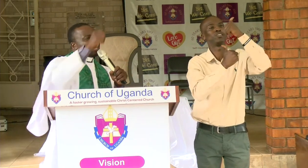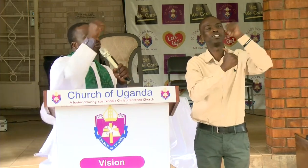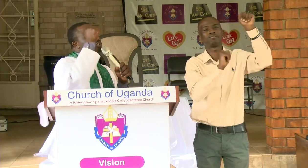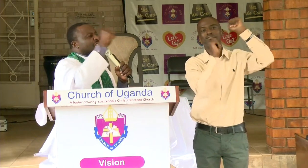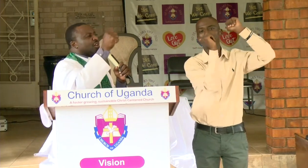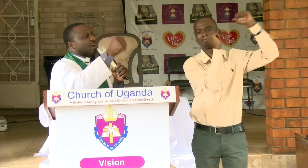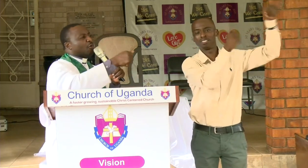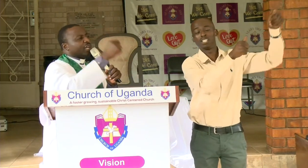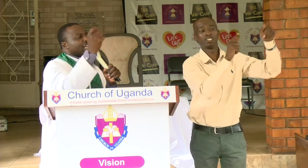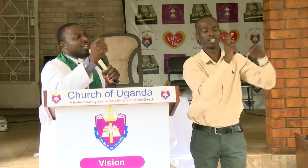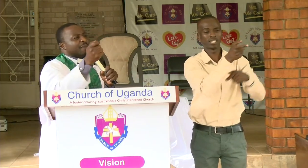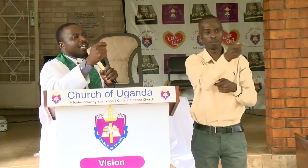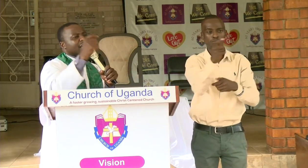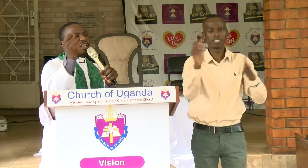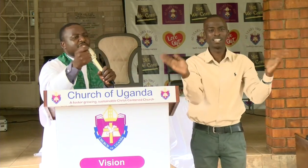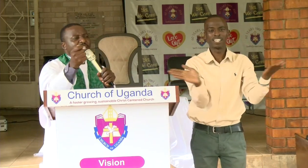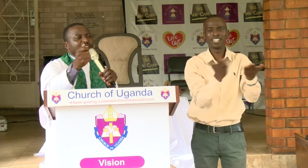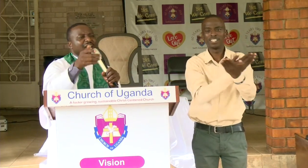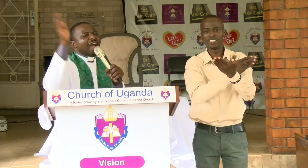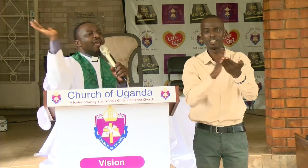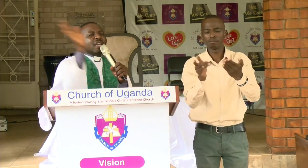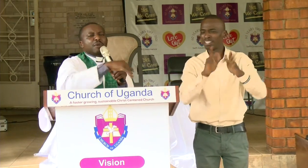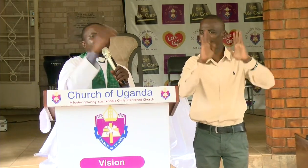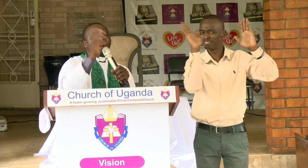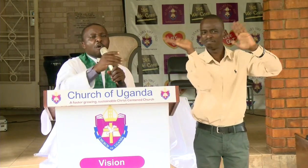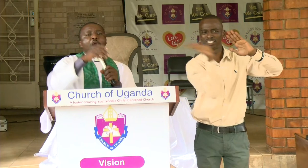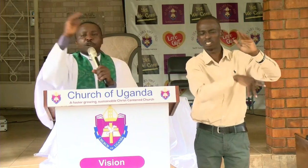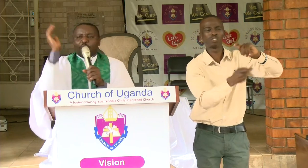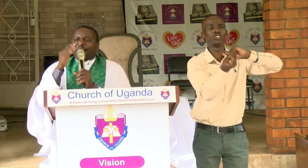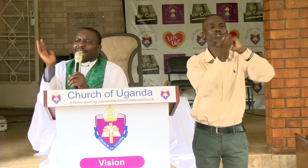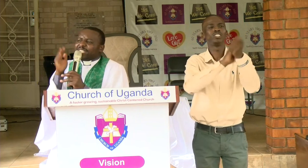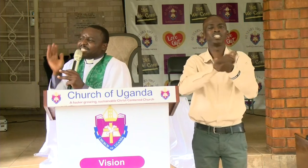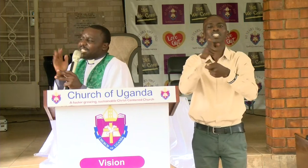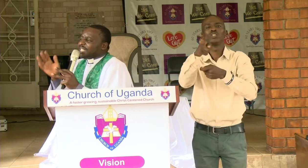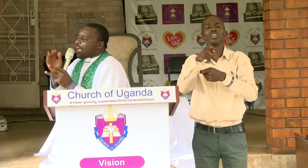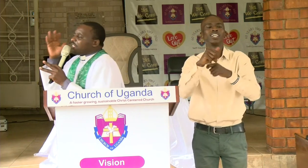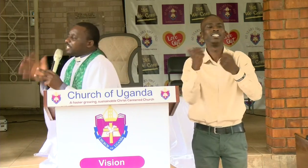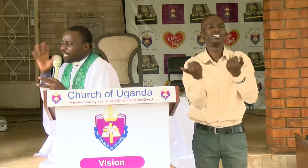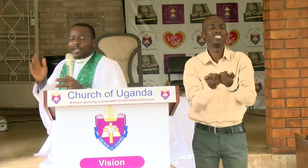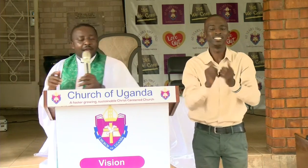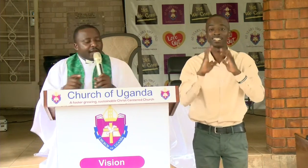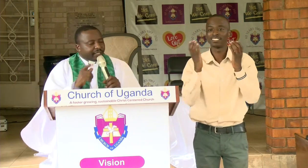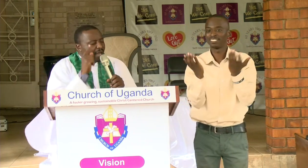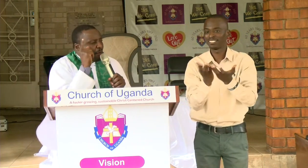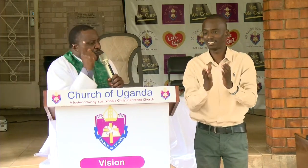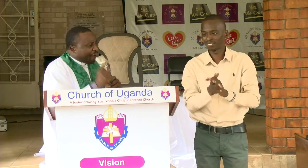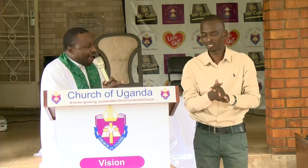Ne bw'ataa ku station nga kuliko ennyimba ez'eddini nta ebyo ojjako. Twagala ziri za nsi.